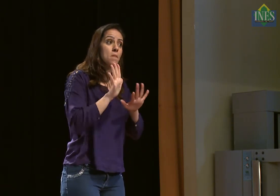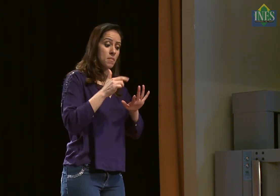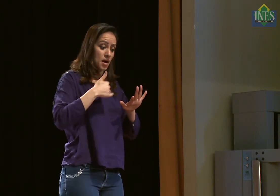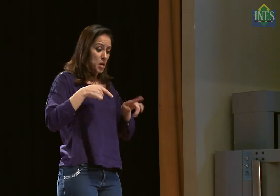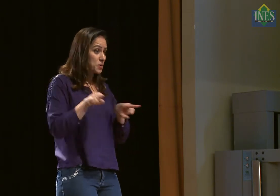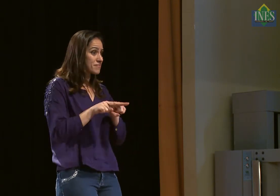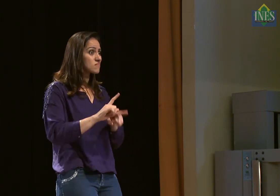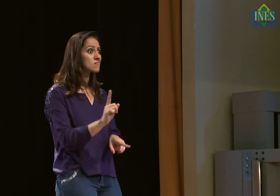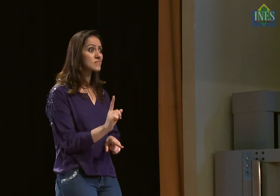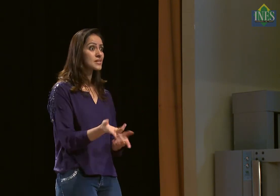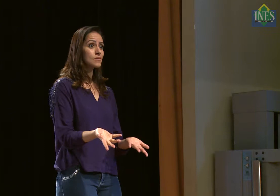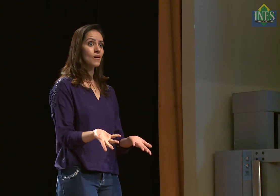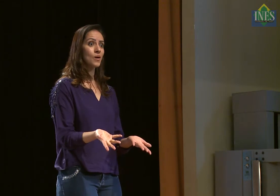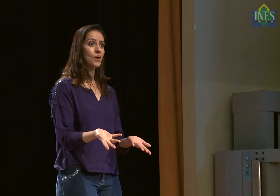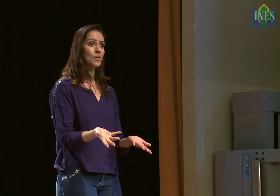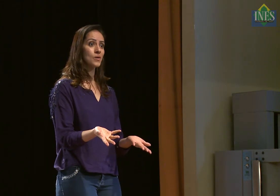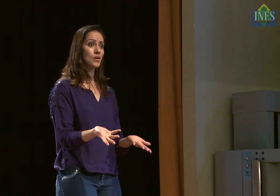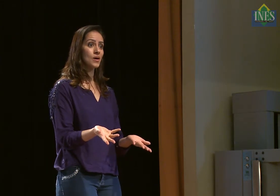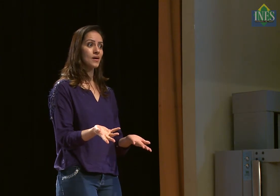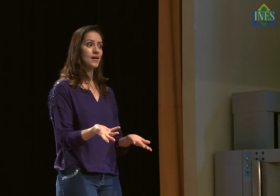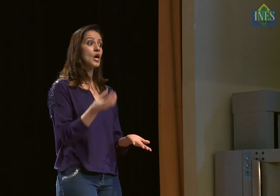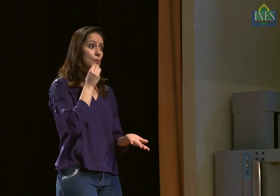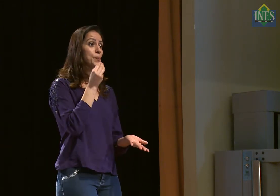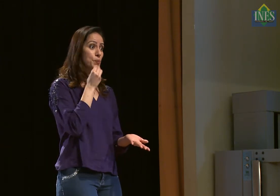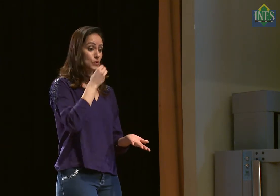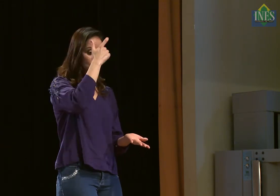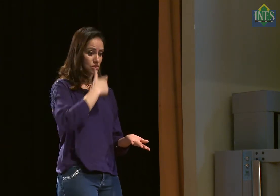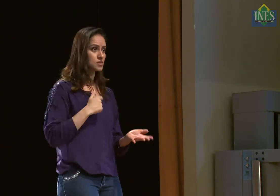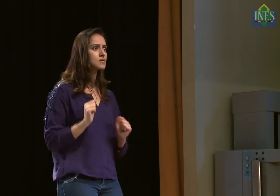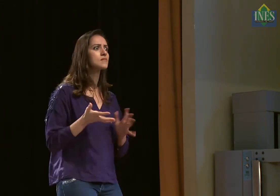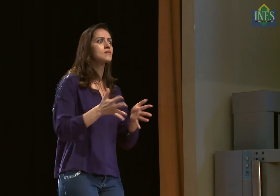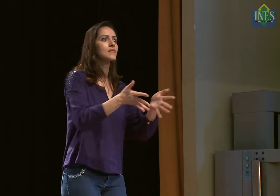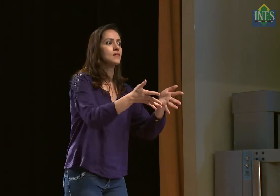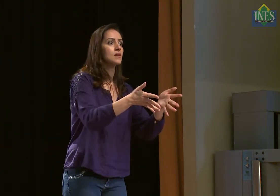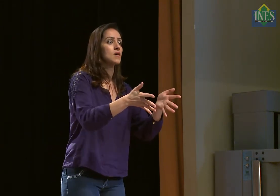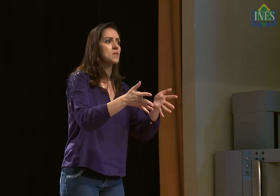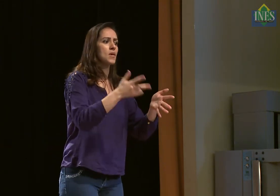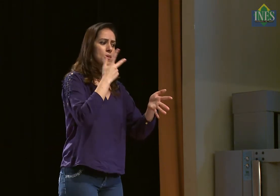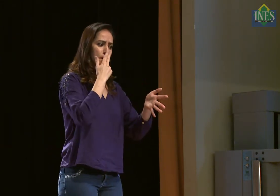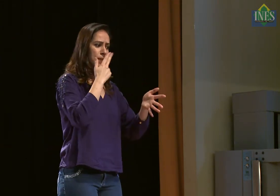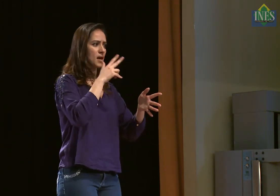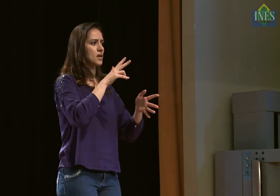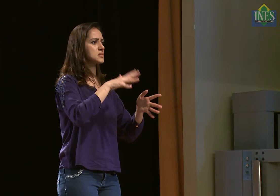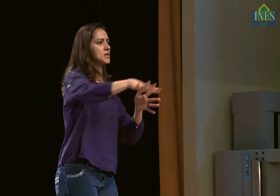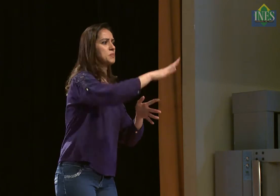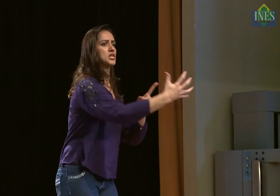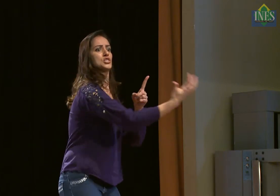pensavam, e pensam, não, eu também não vou, né? Eu poderia, sim, chegar me comunicando em língua de sinais,